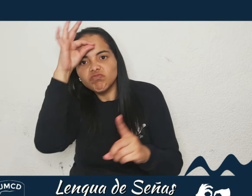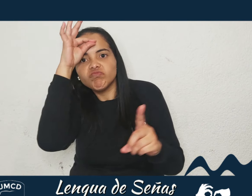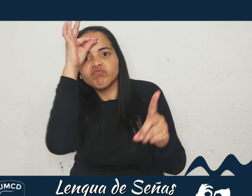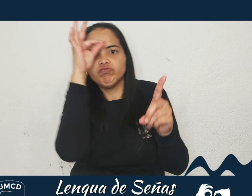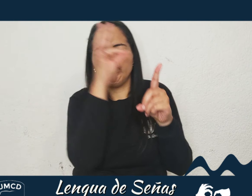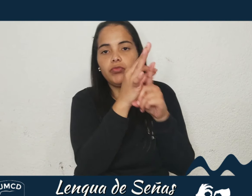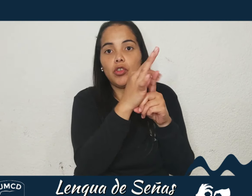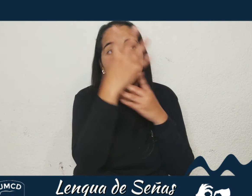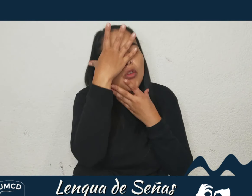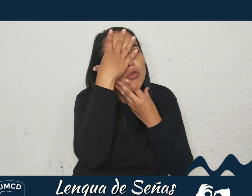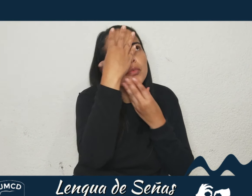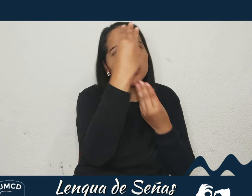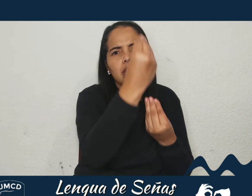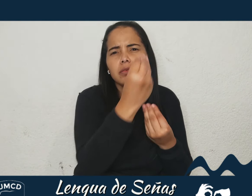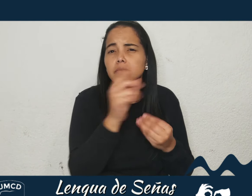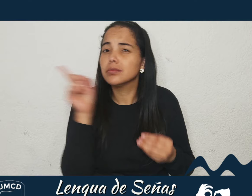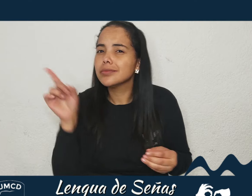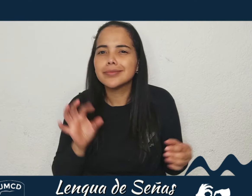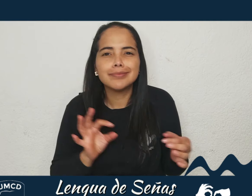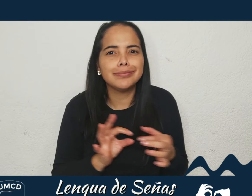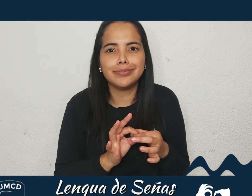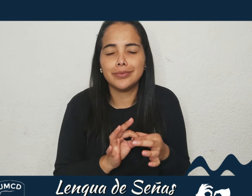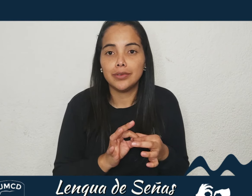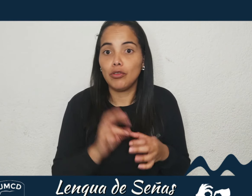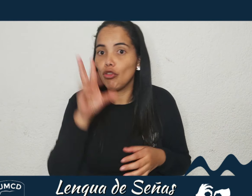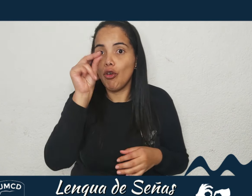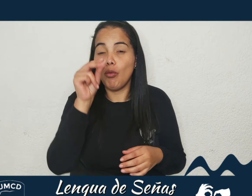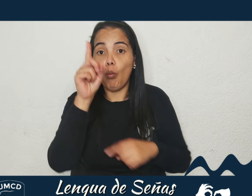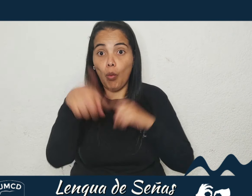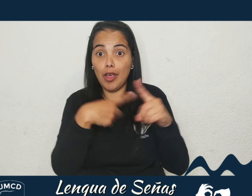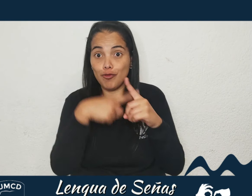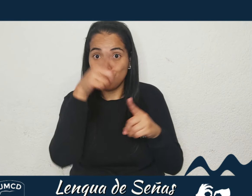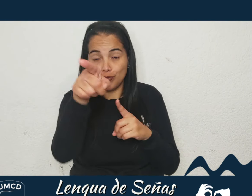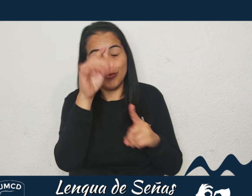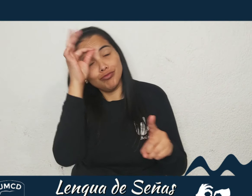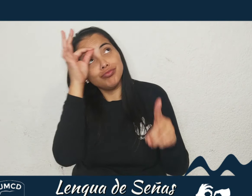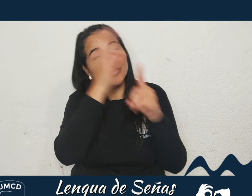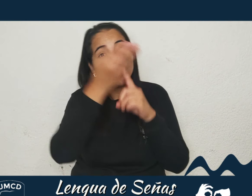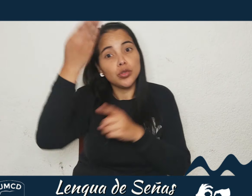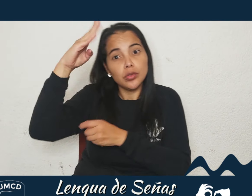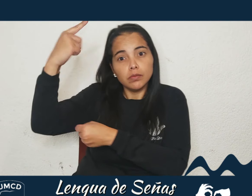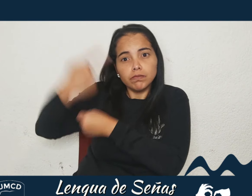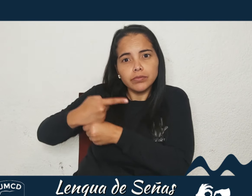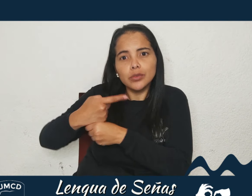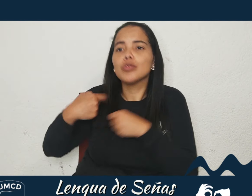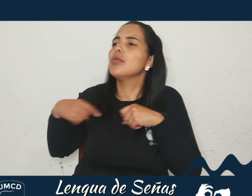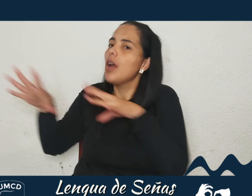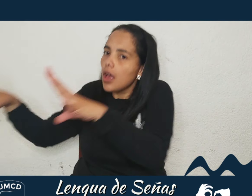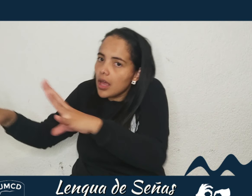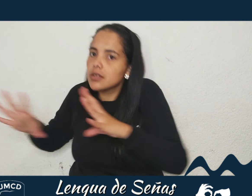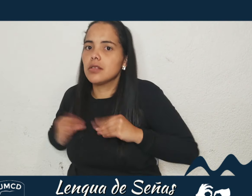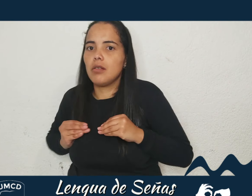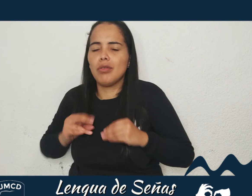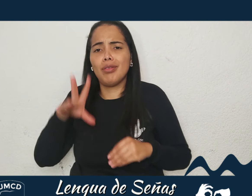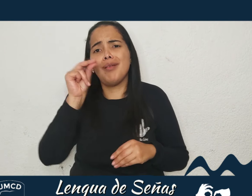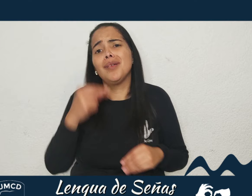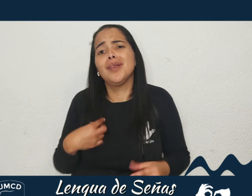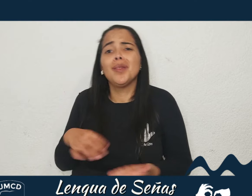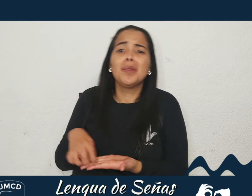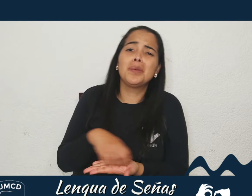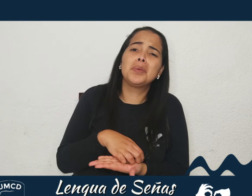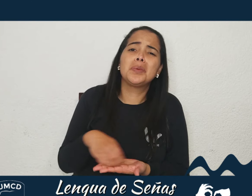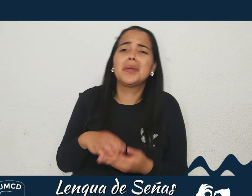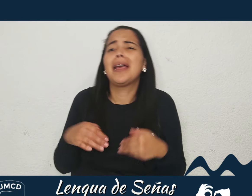fe y la obediencia van ligadas. Lo que Dios dice que hagamos, eso es lo que nosotros tenemos que